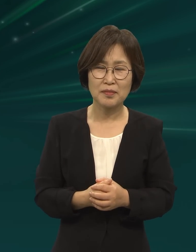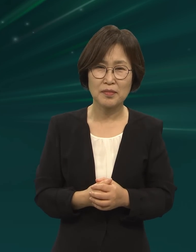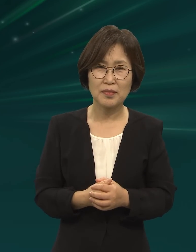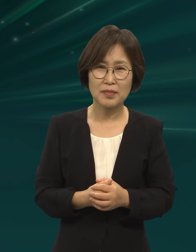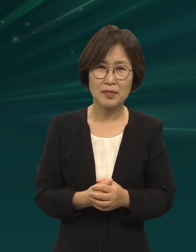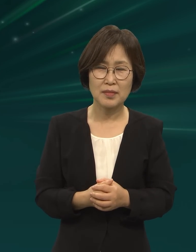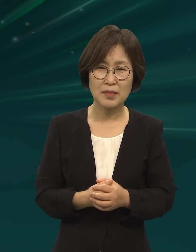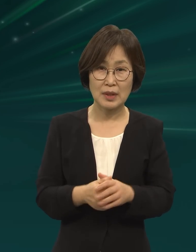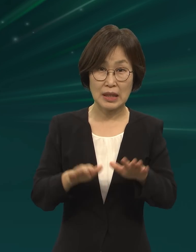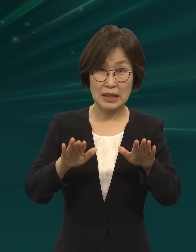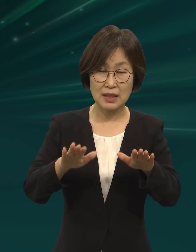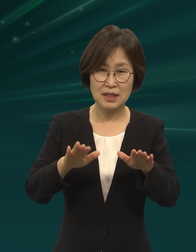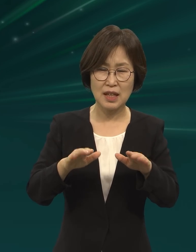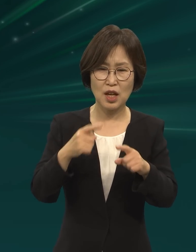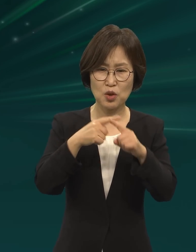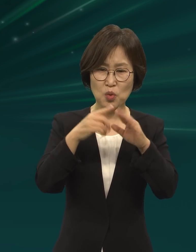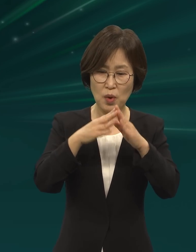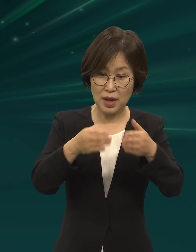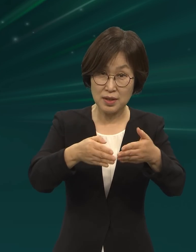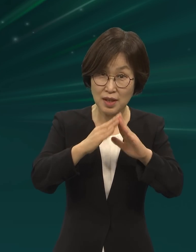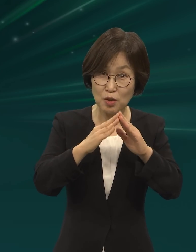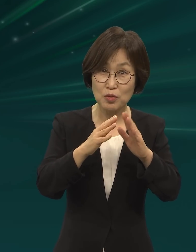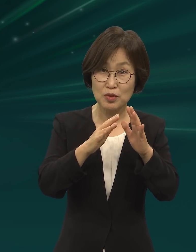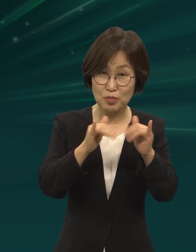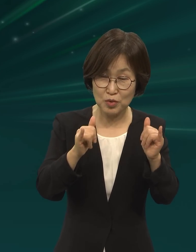하시는 분들도 계실 겁니다. 여러분,